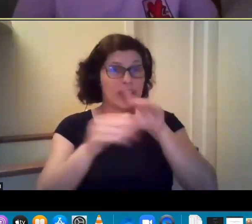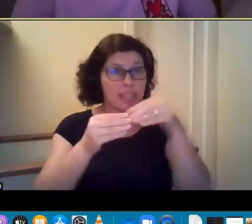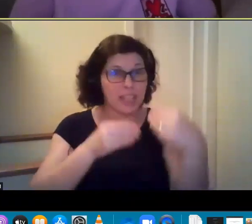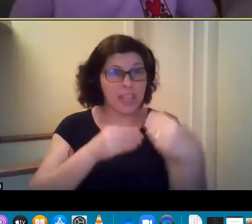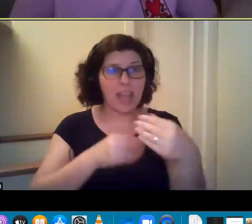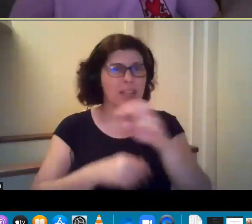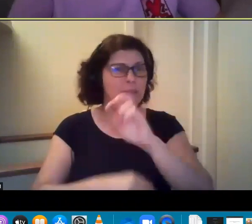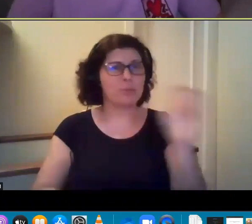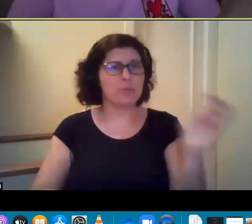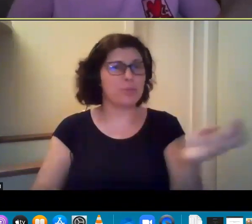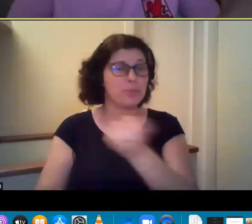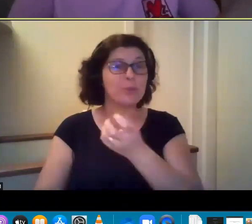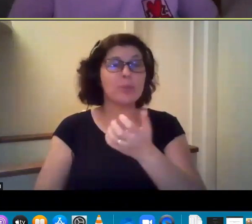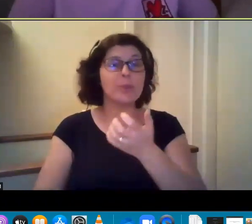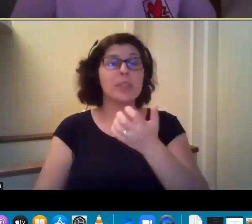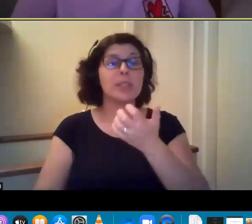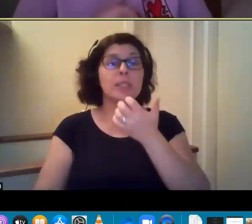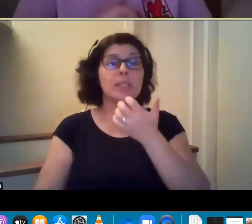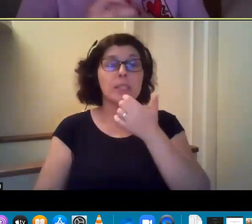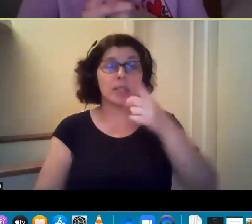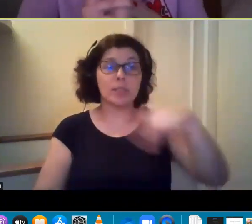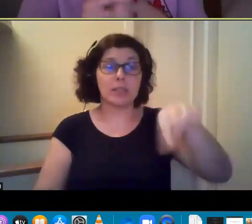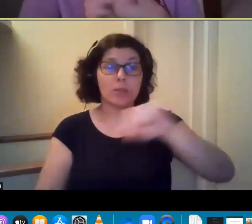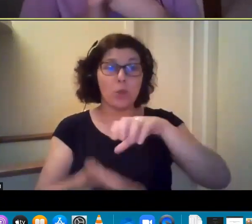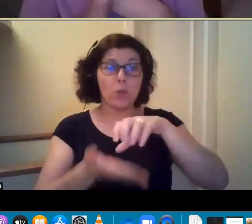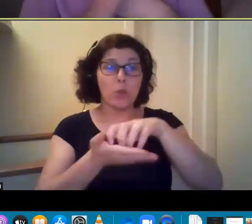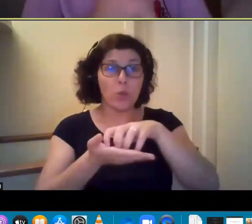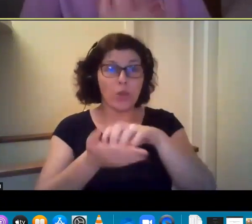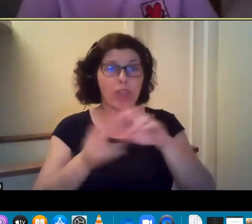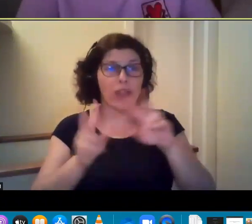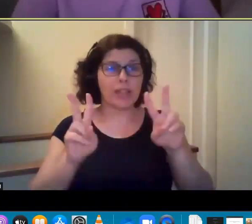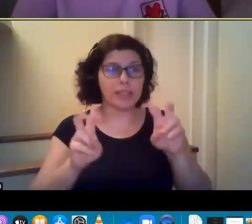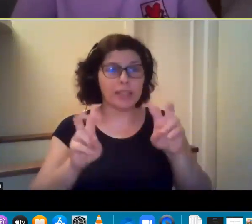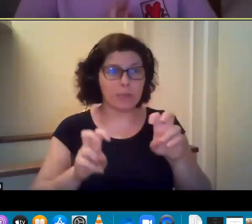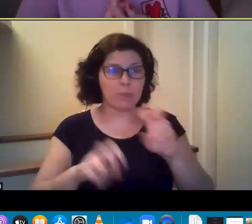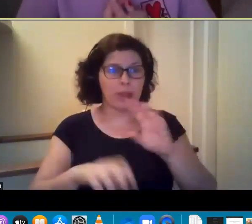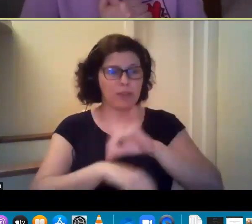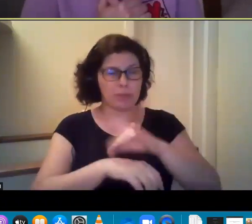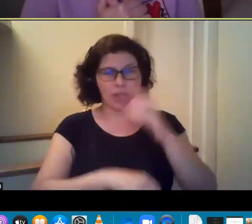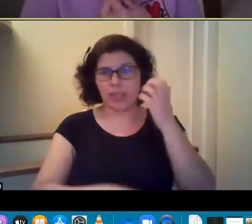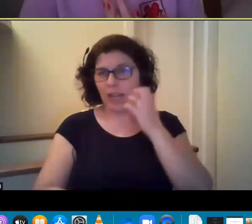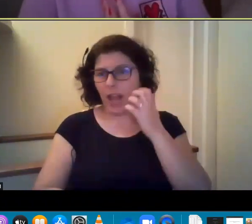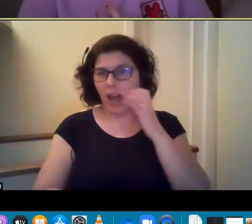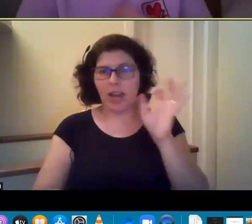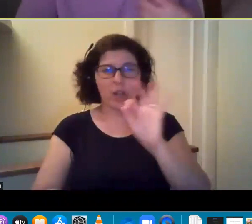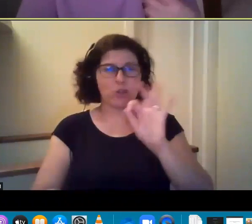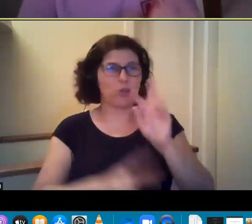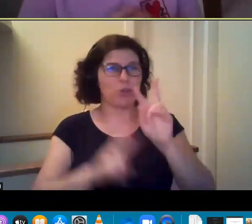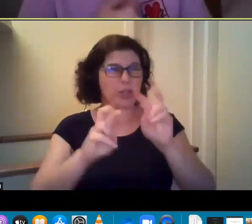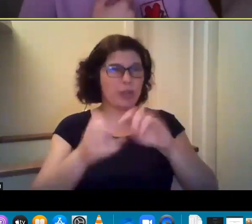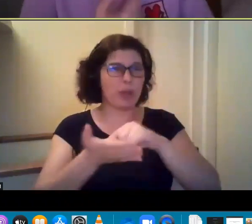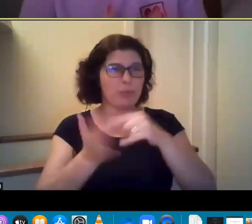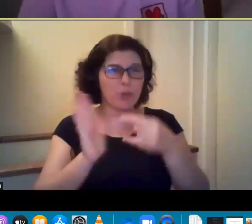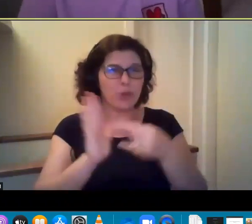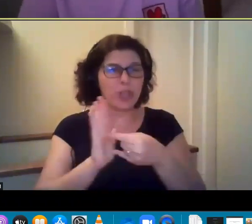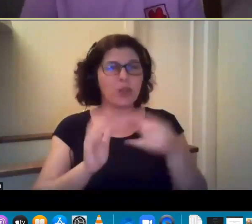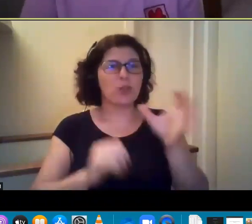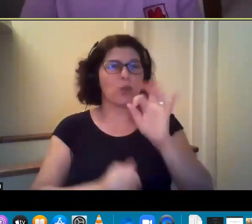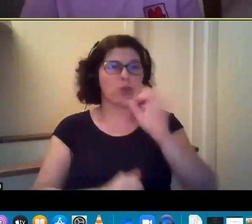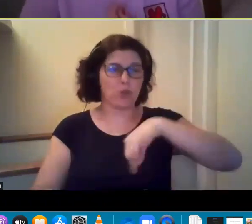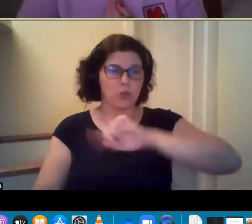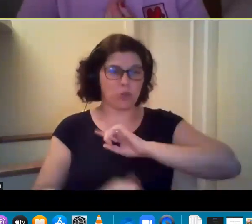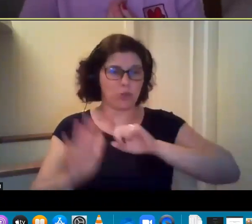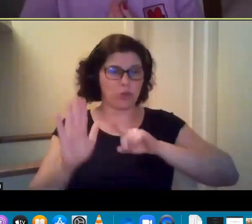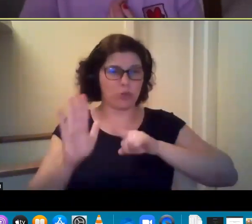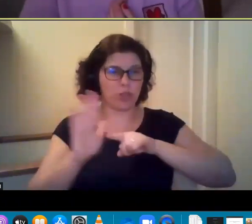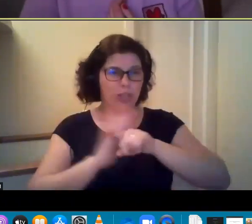ahora si tenéis alguna duda, bien sea de las enfermedades raras, bien sea de los proyectos, de cómo lo gestionamos con los centros, cómo